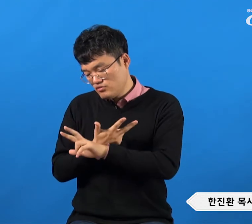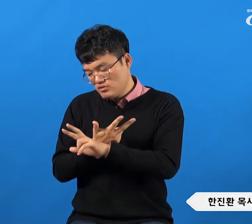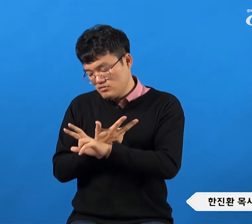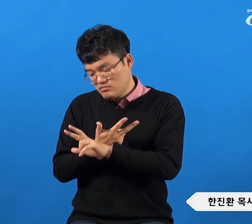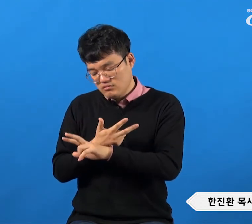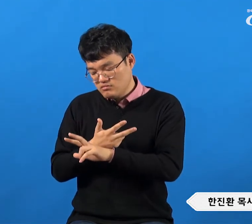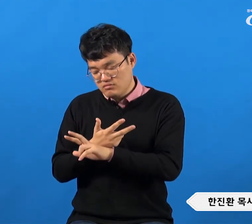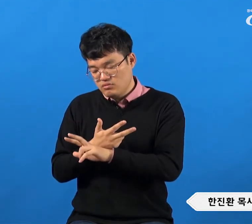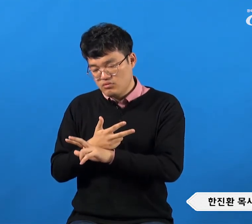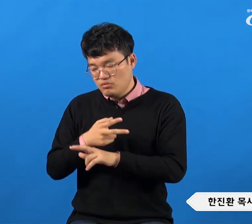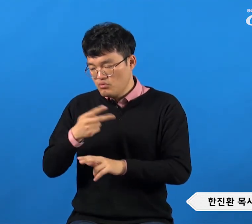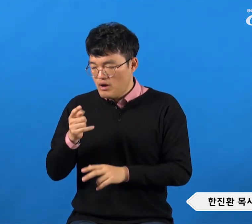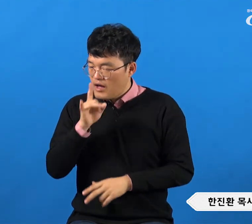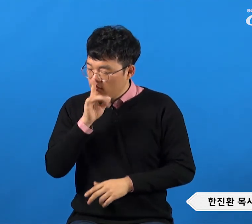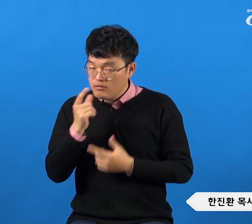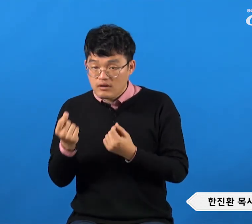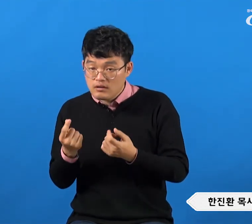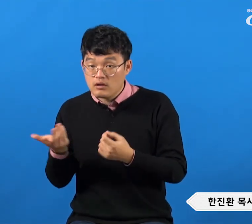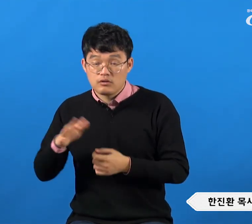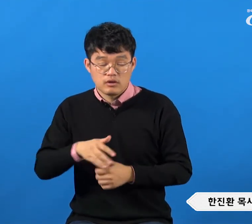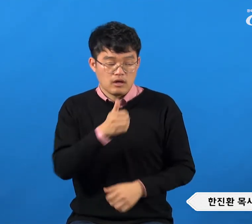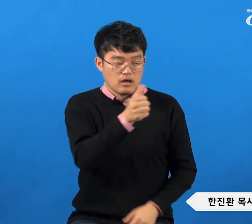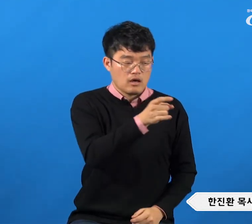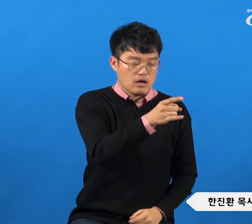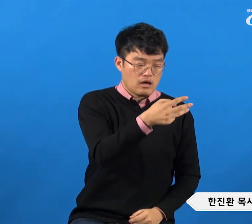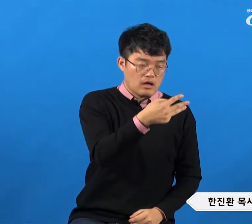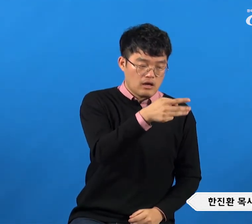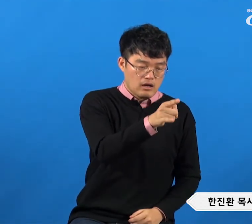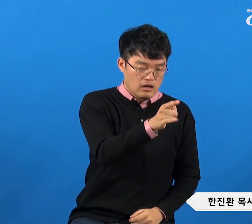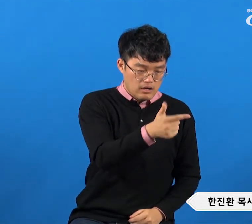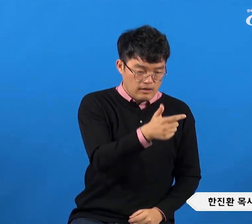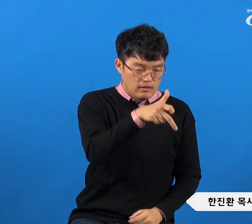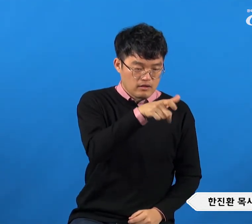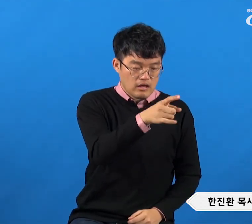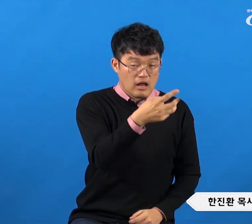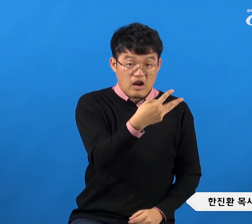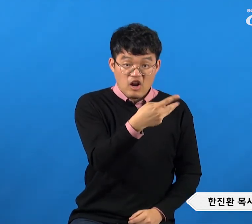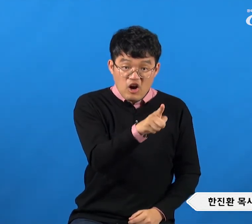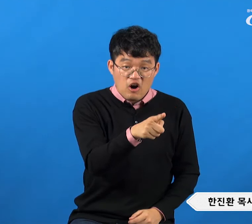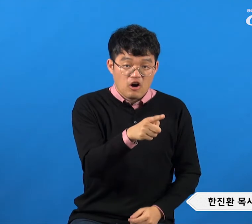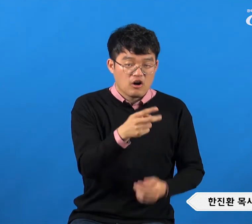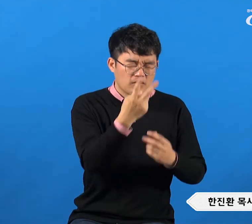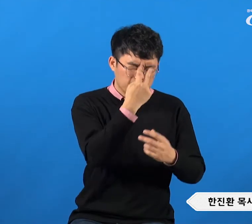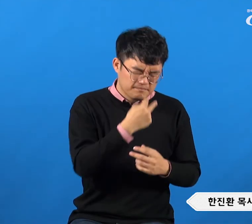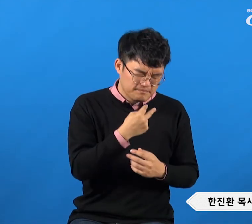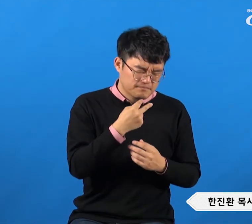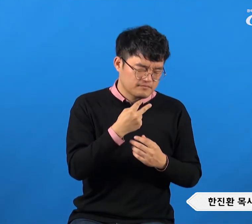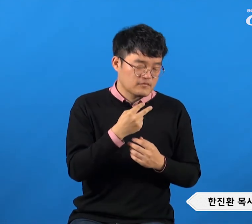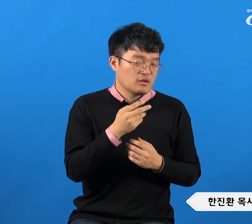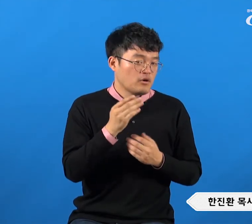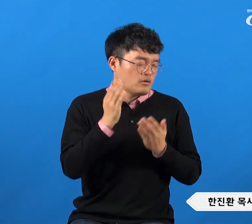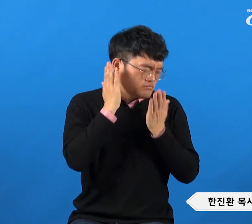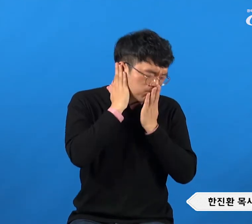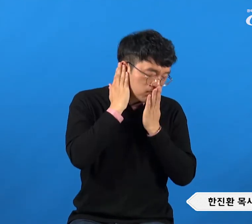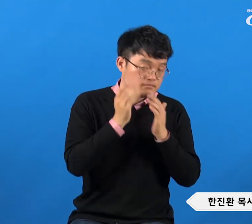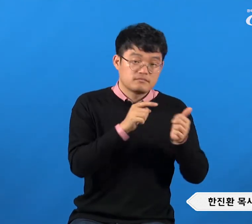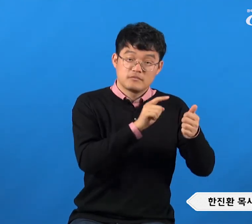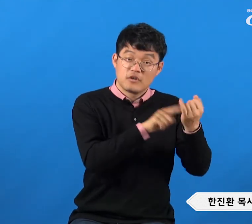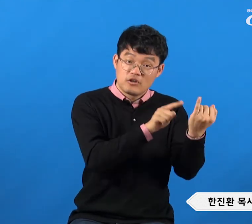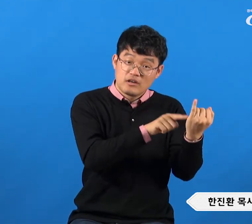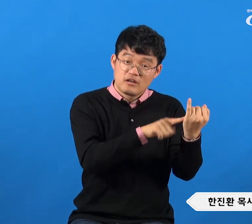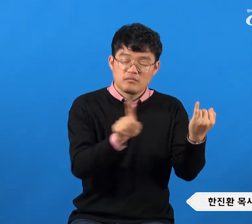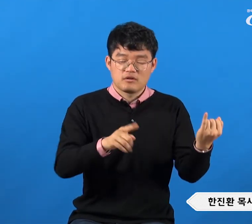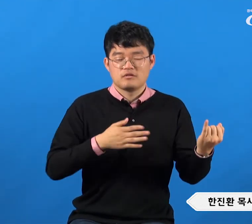털어놓았습니다. 그런가 하면 헬렌 켈러는 내 생애에 행복하지 않았던 날은 단 하루도 없었다,